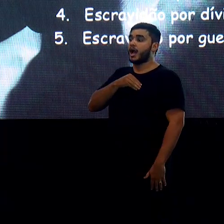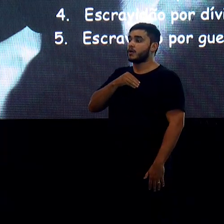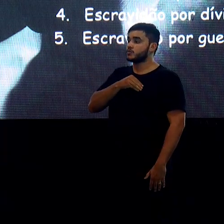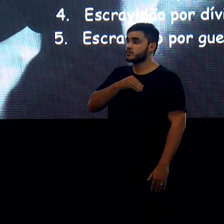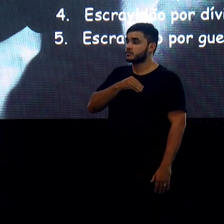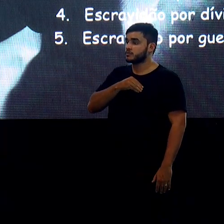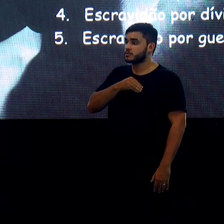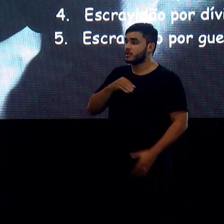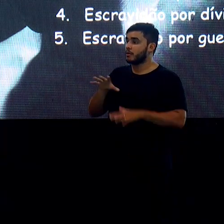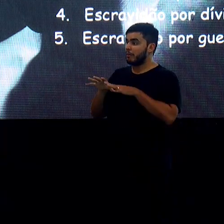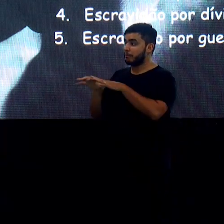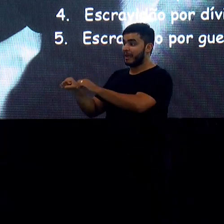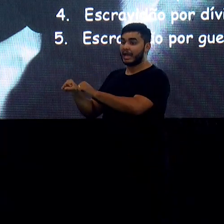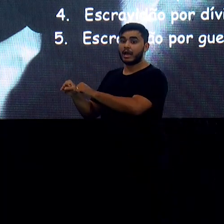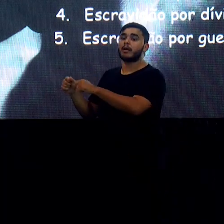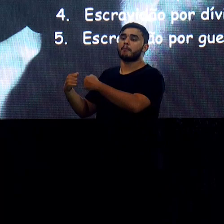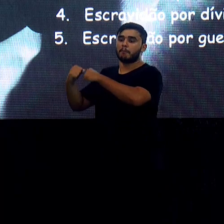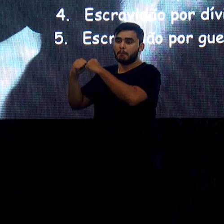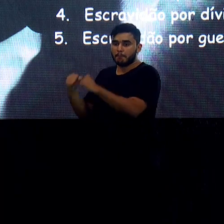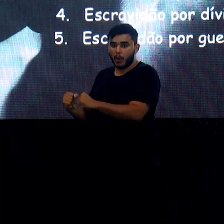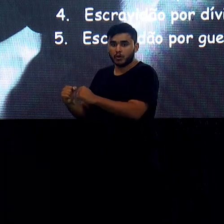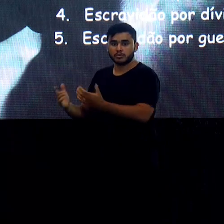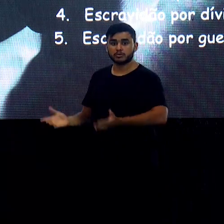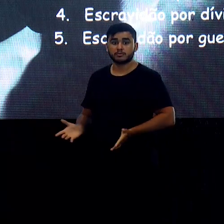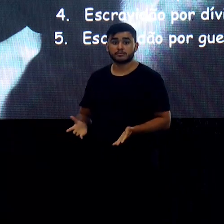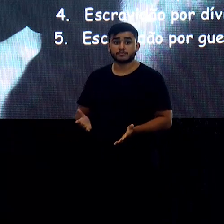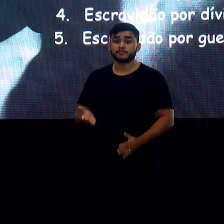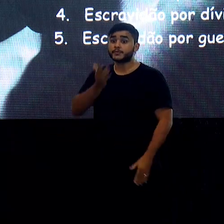interpretação de que um dos filhos de Noé, Cã,